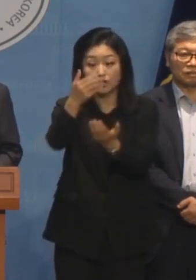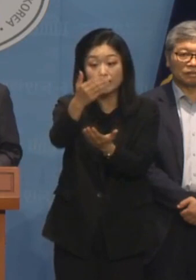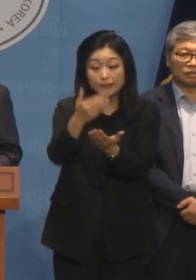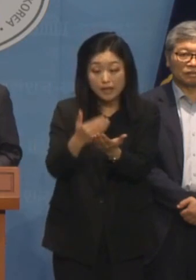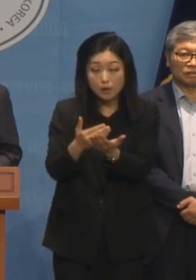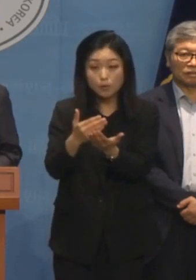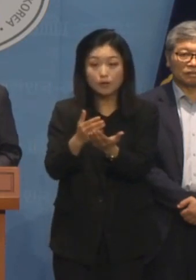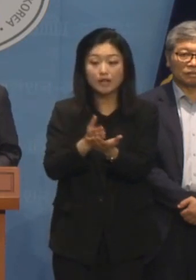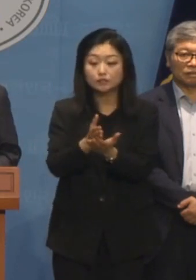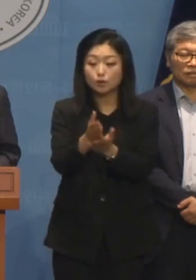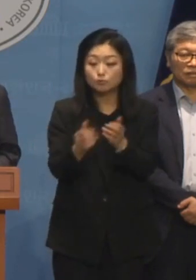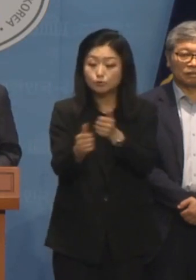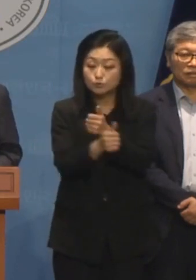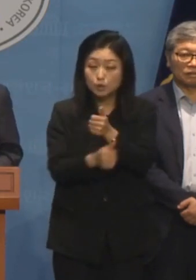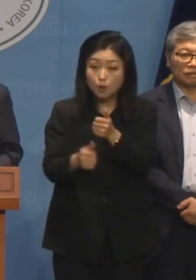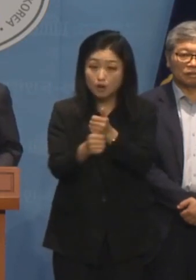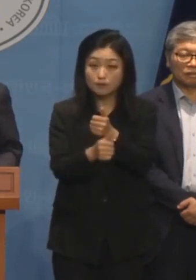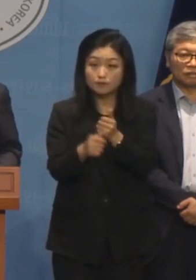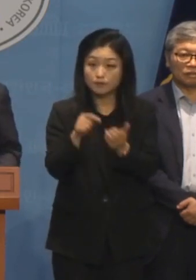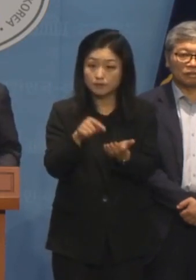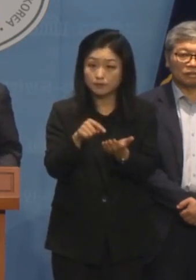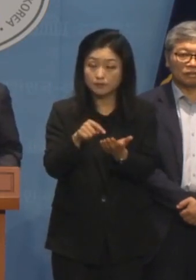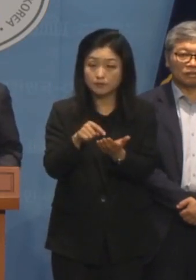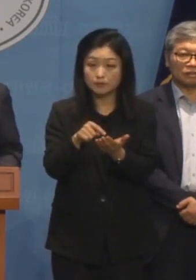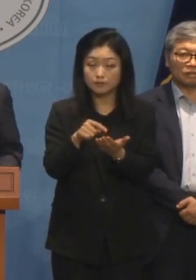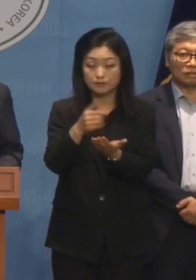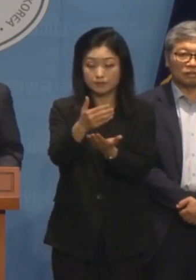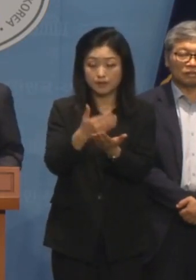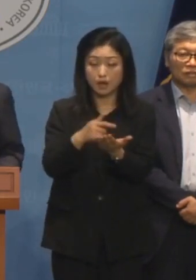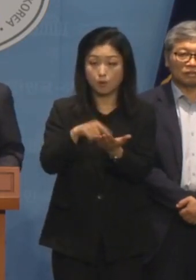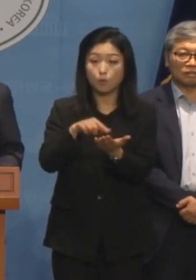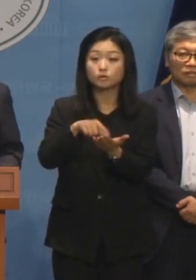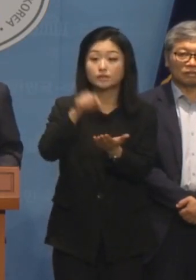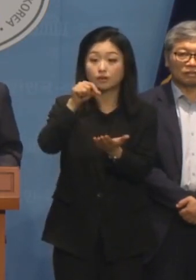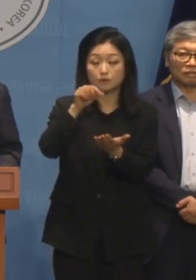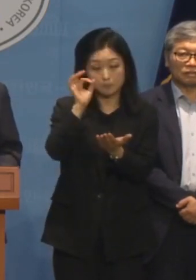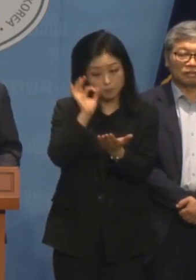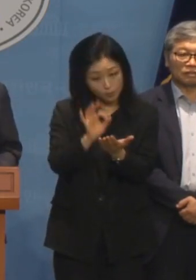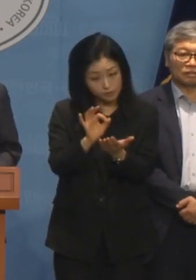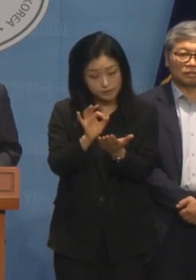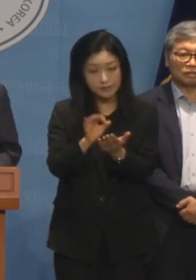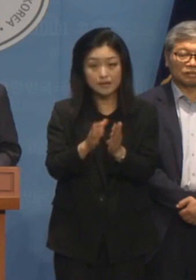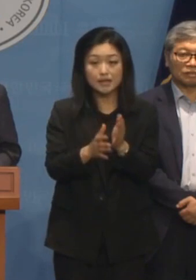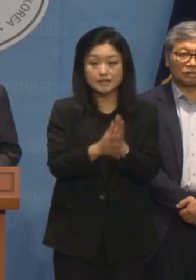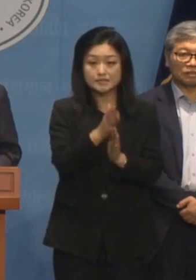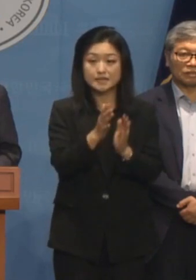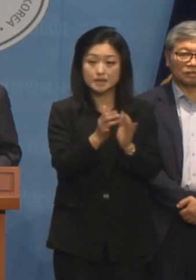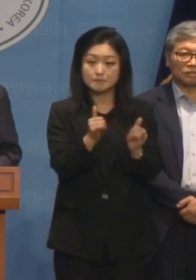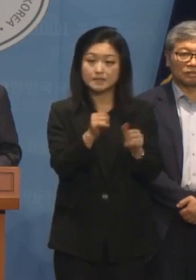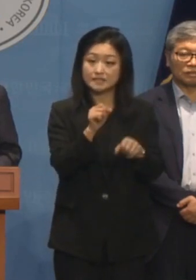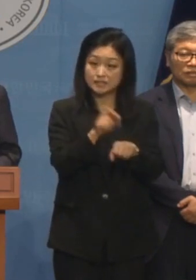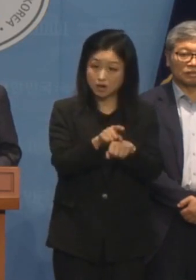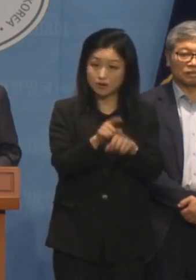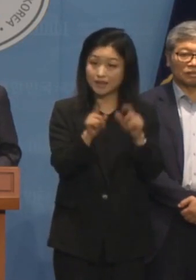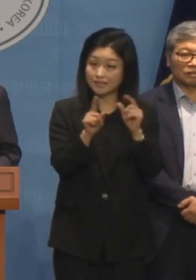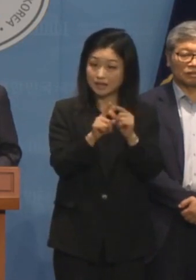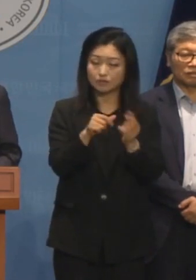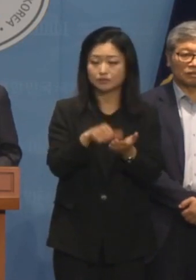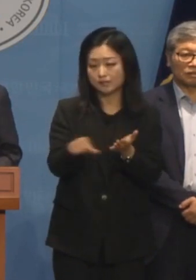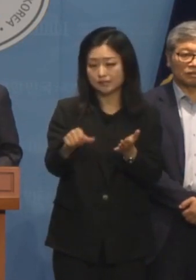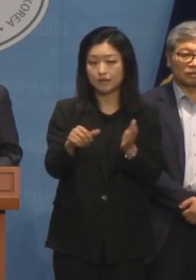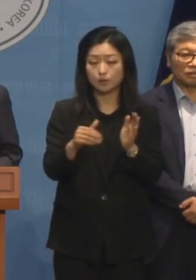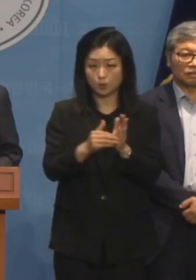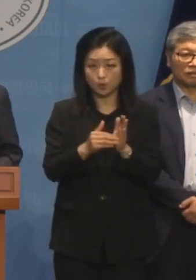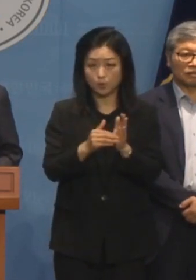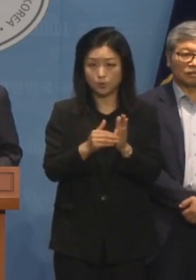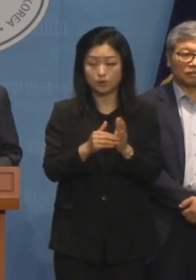안의 전문위원회의 교육비전 초안 가운데 강조되었던 시민성 관련 표현은 전면